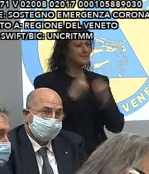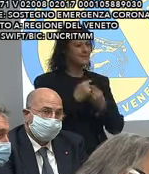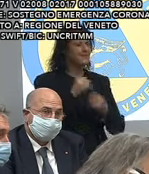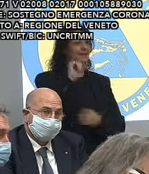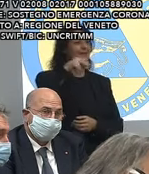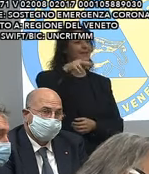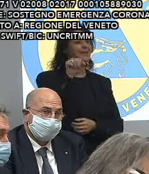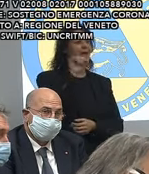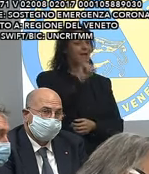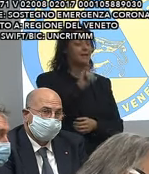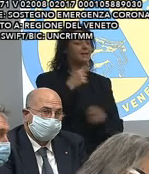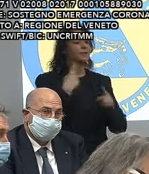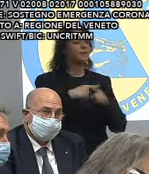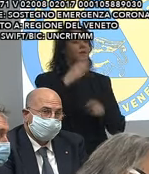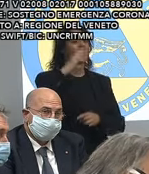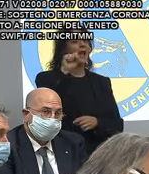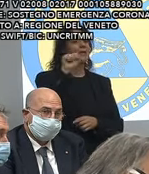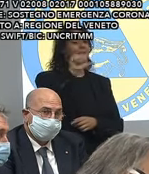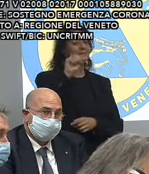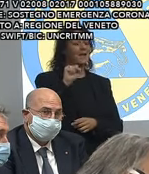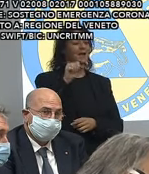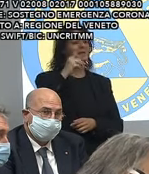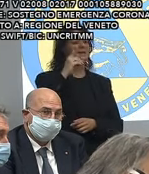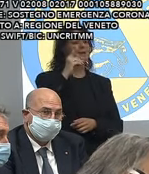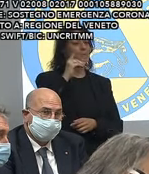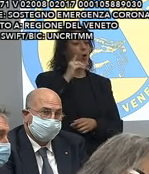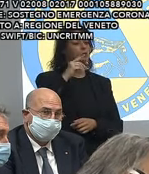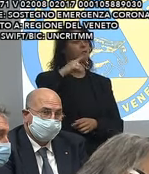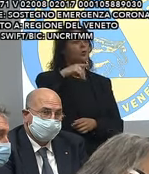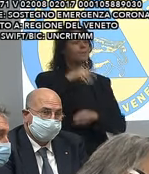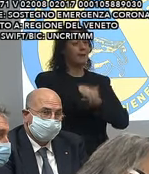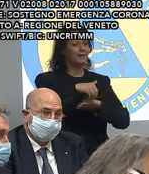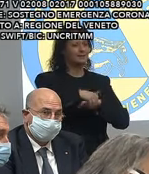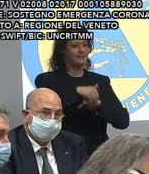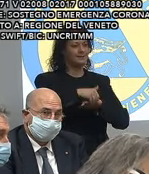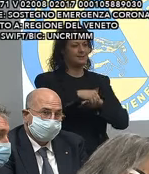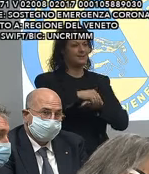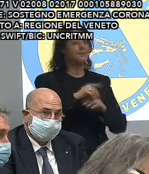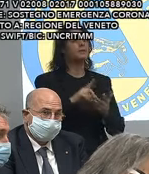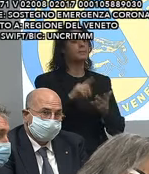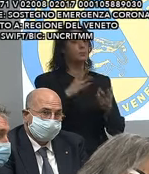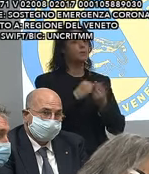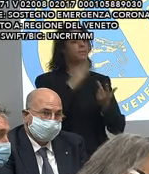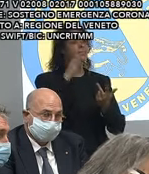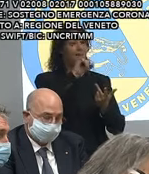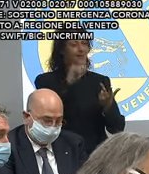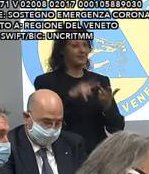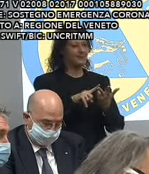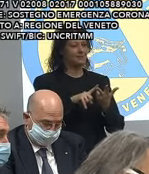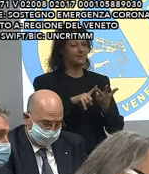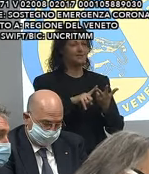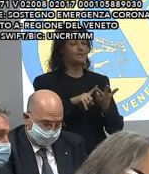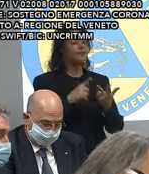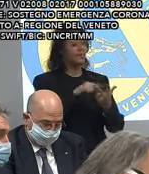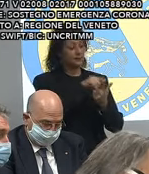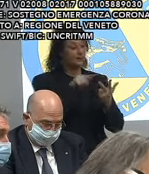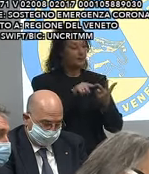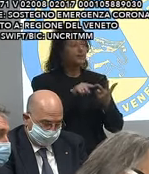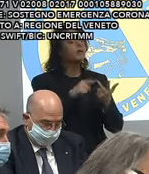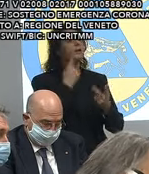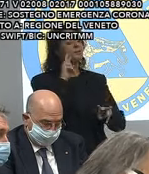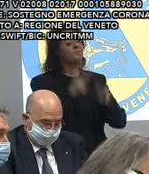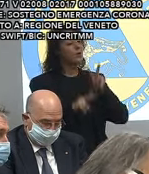Cassa Depositi e Prestiti e ovviamente BEI, con la quale abbiamo firmato anche peraltro un agreement, per valutare quale sia